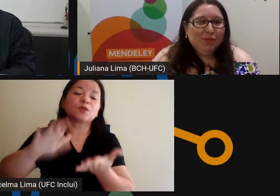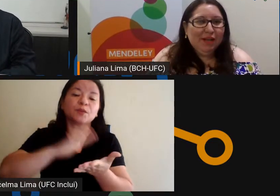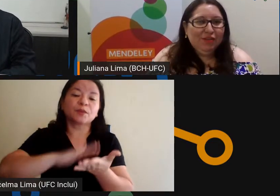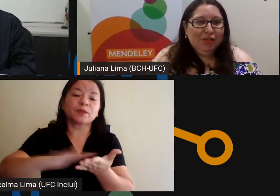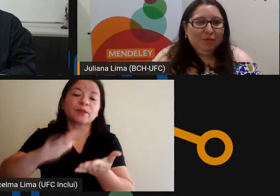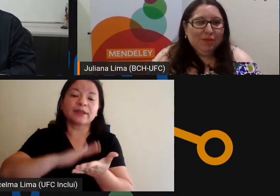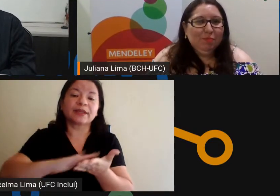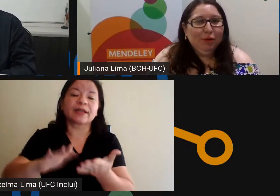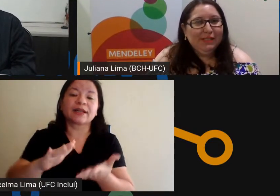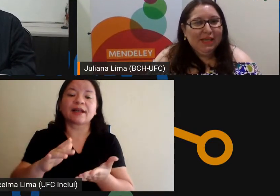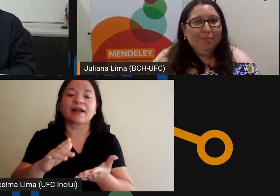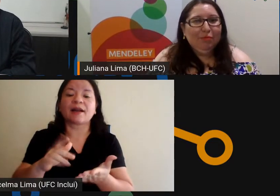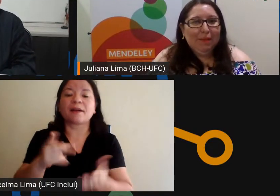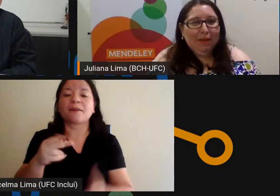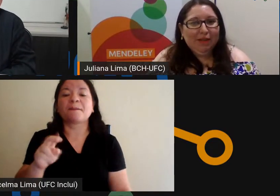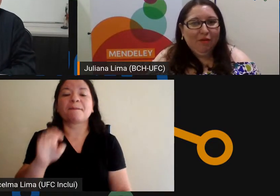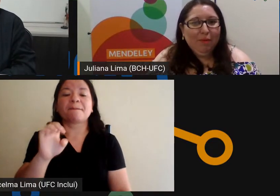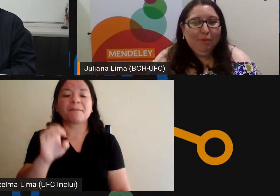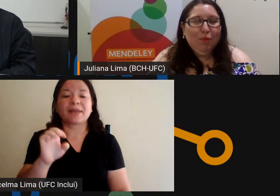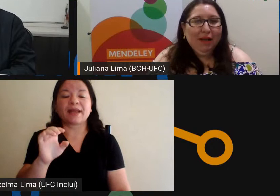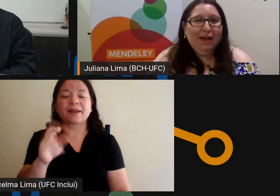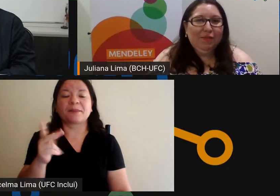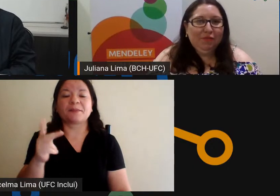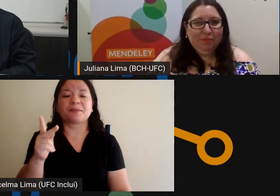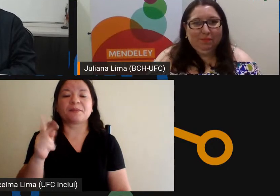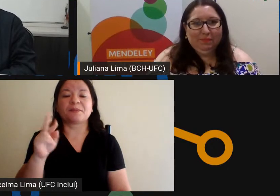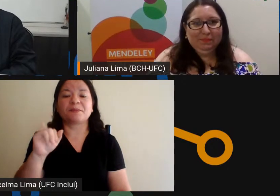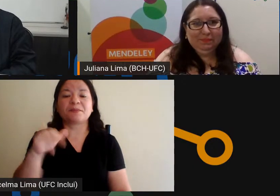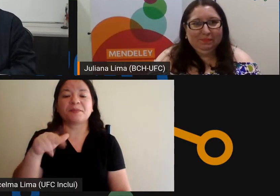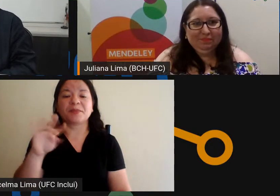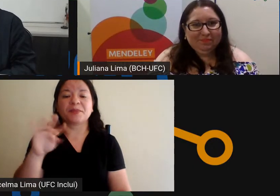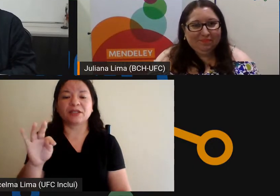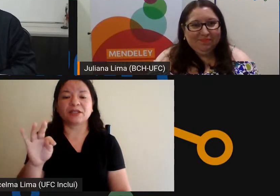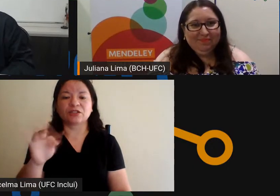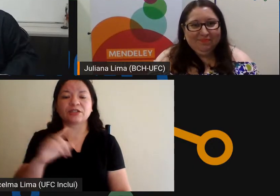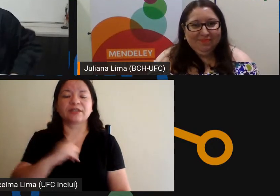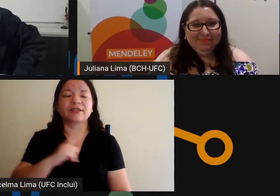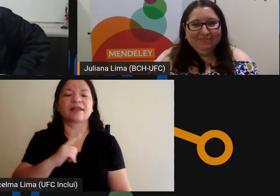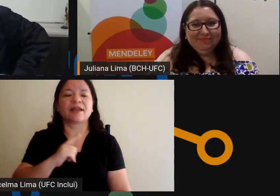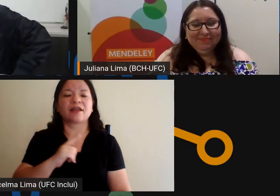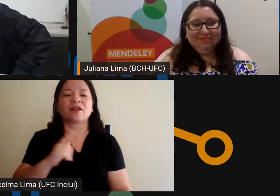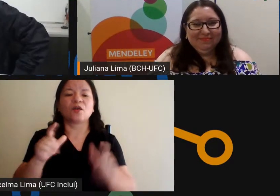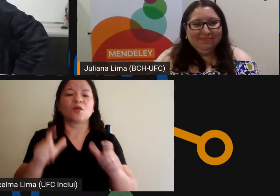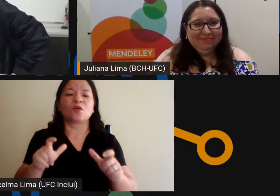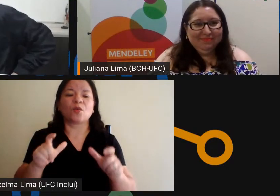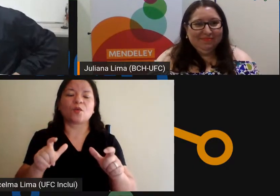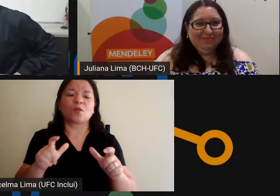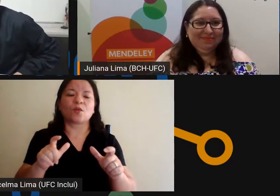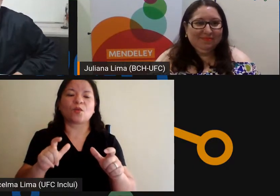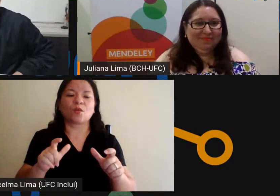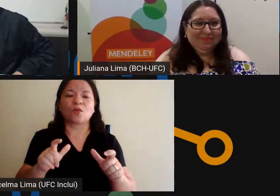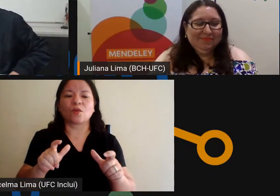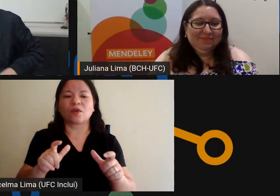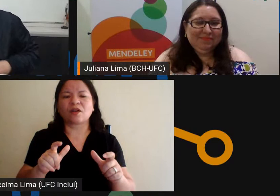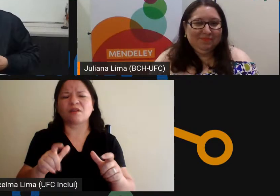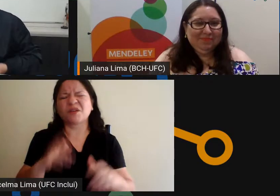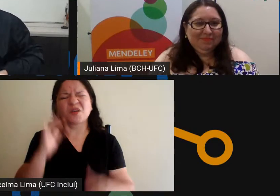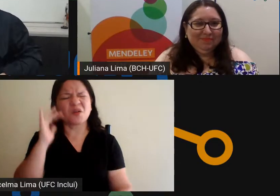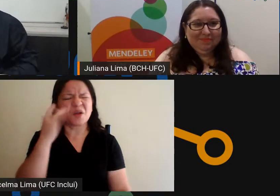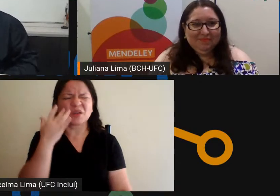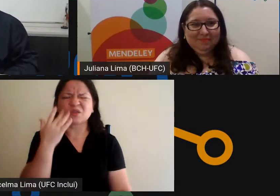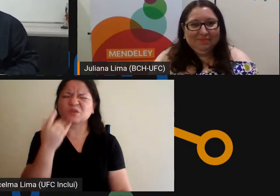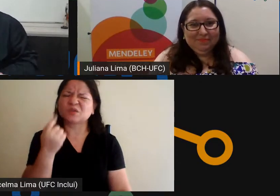dos nossos artigos? Por exemplo, na plataforma BioArchive. Eu acho que o pré-print é desnecessário. Por que